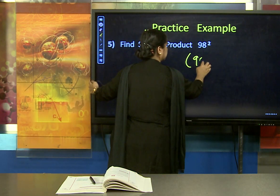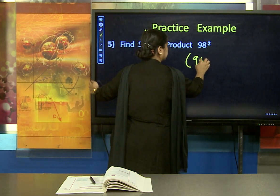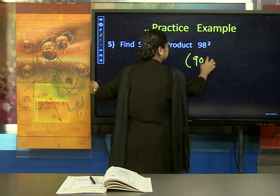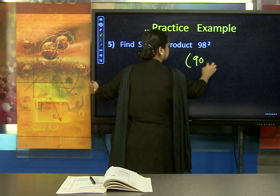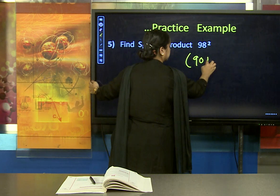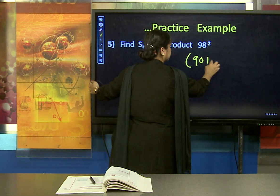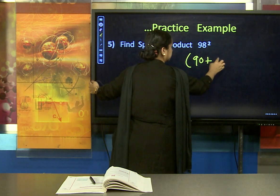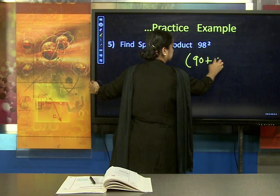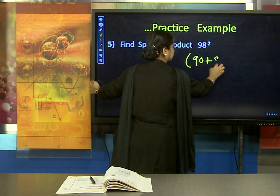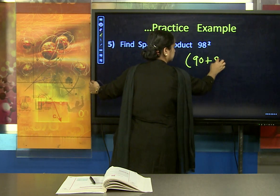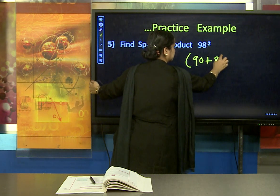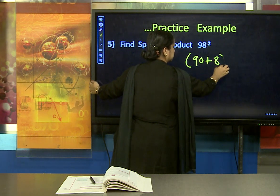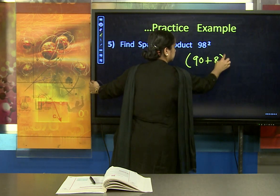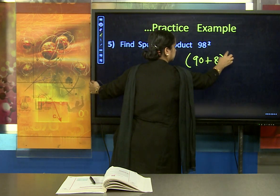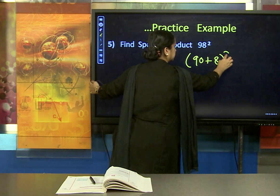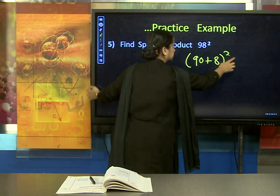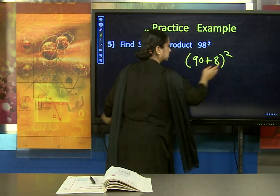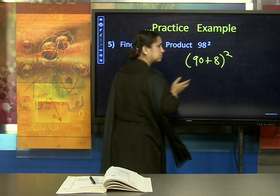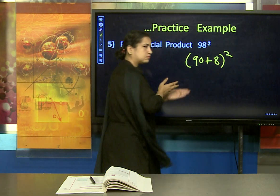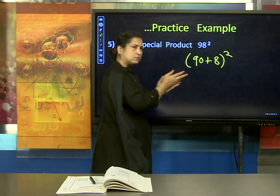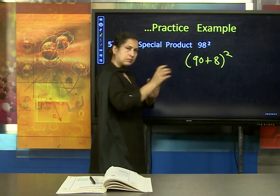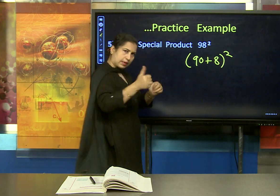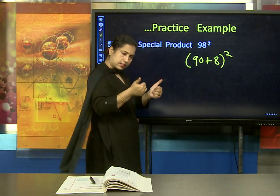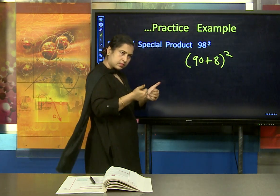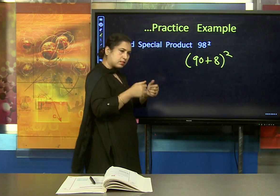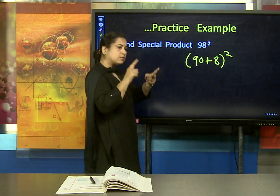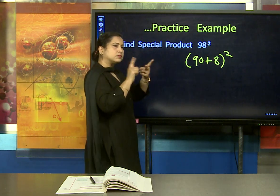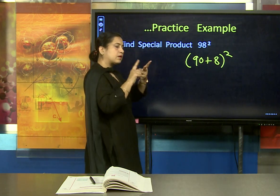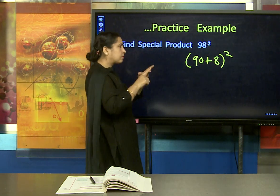90 + 8 कर सकते हैं इसको, और दूसरा तरीका है